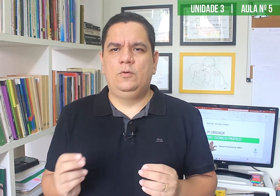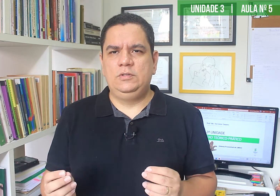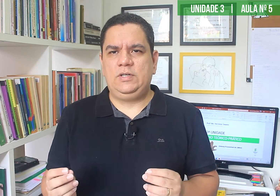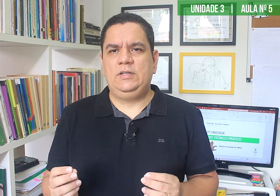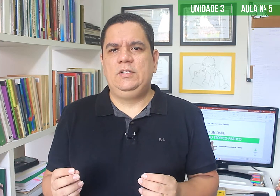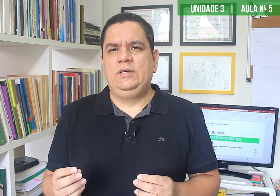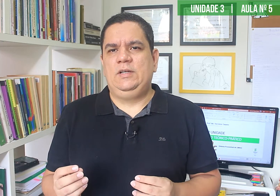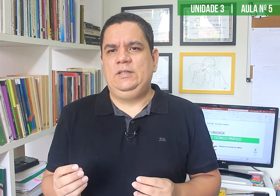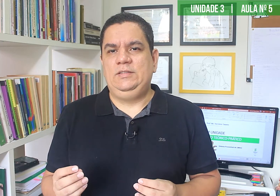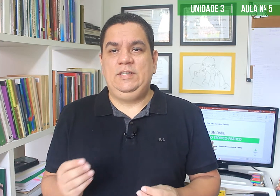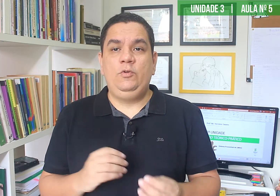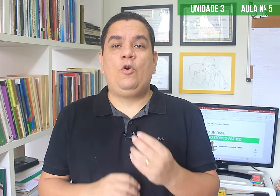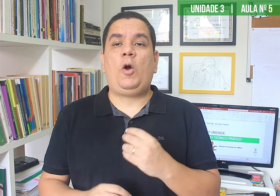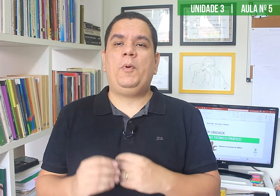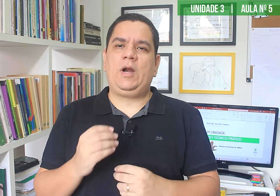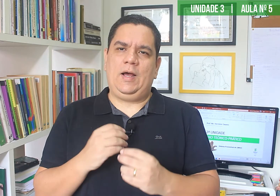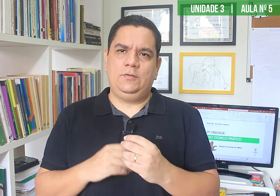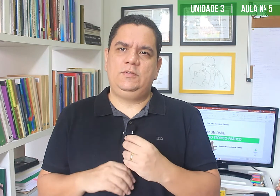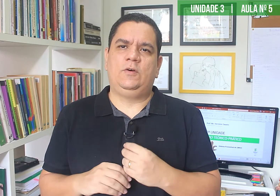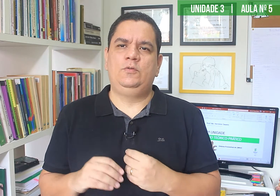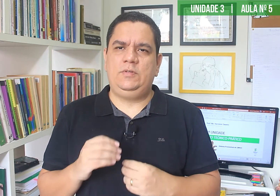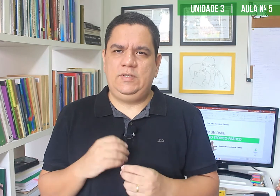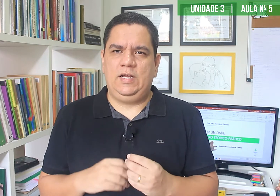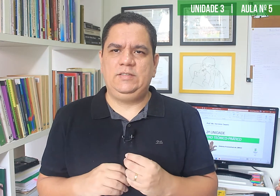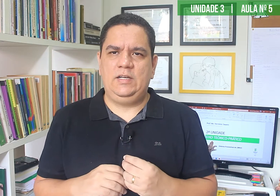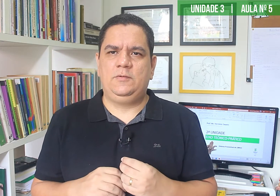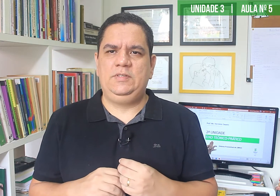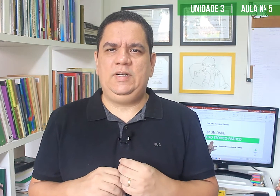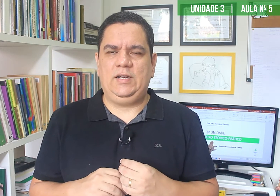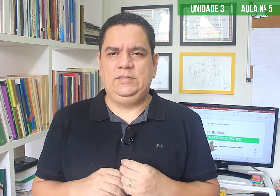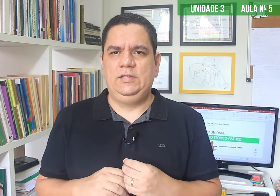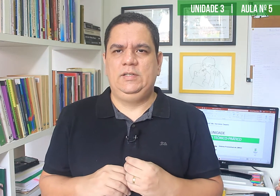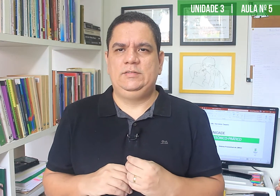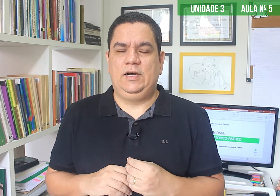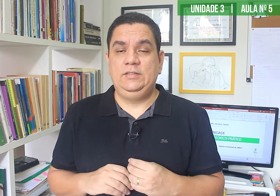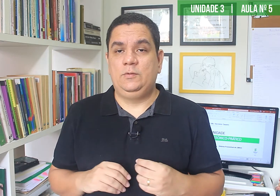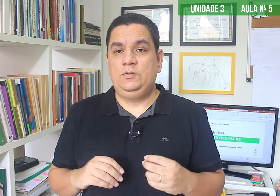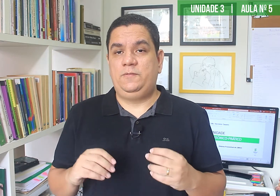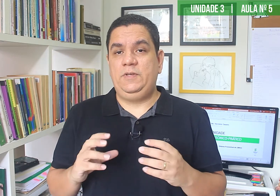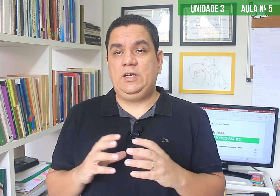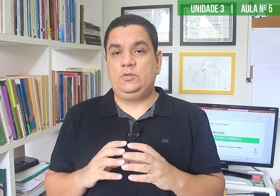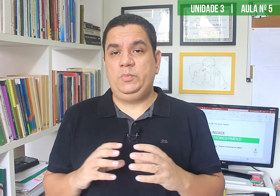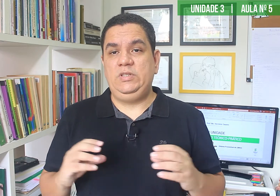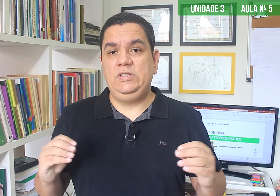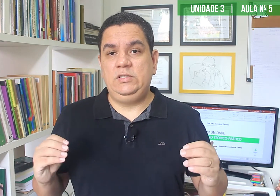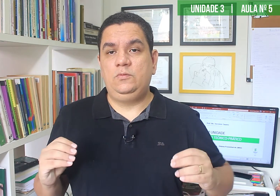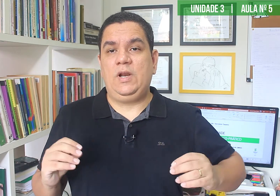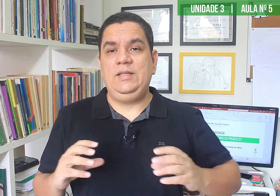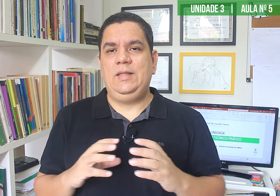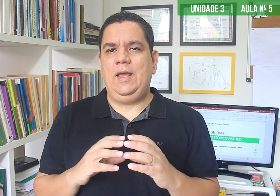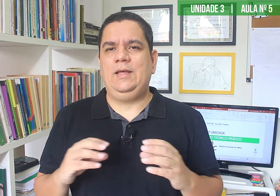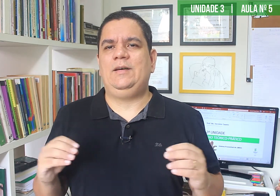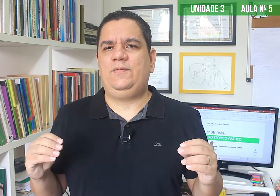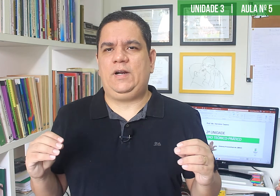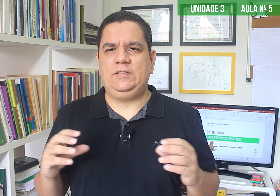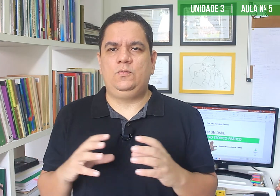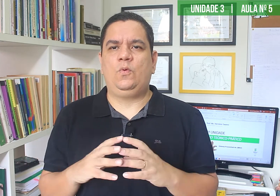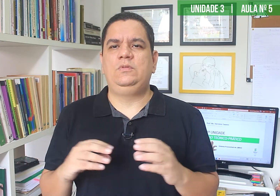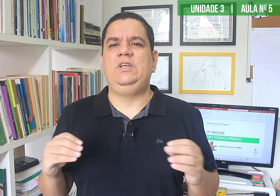outra, sendo incorporados a outros sinais na língua de sinais. Tá? Então isso fica subentendido na ideia da frase, no contexto